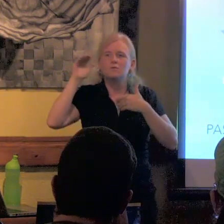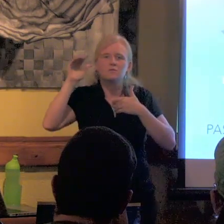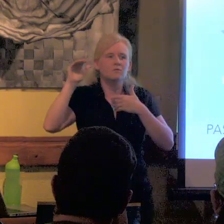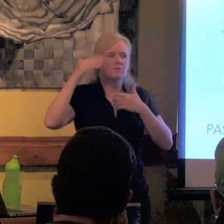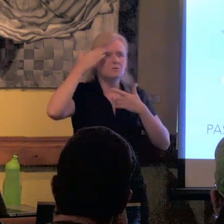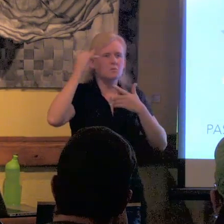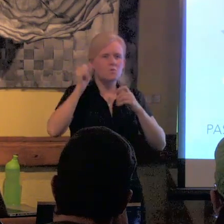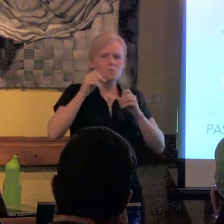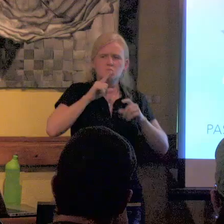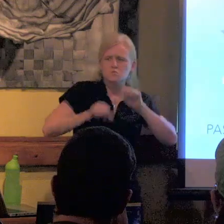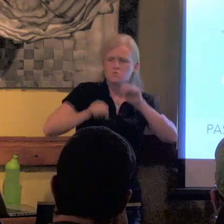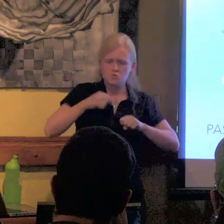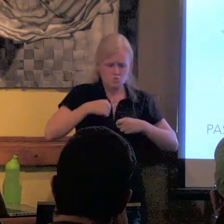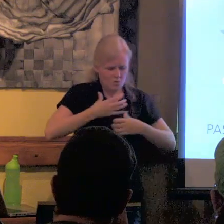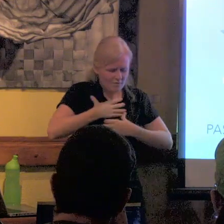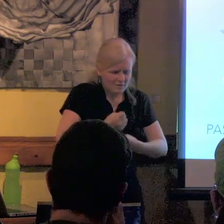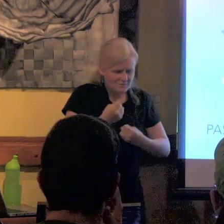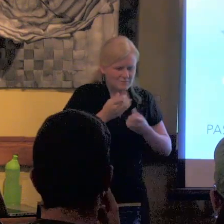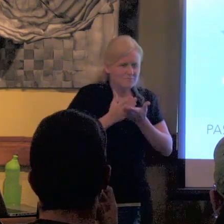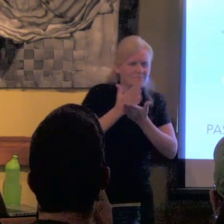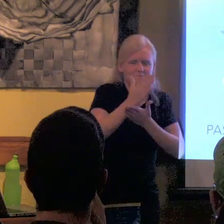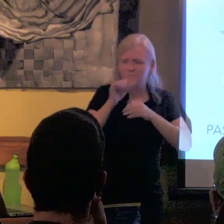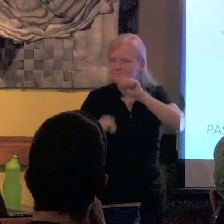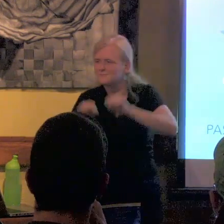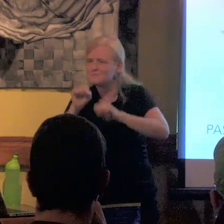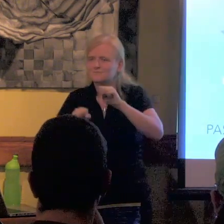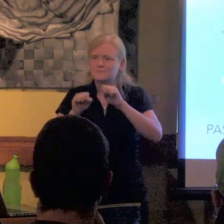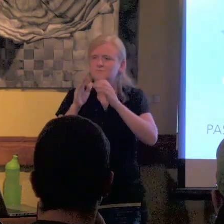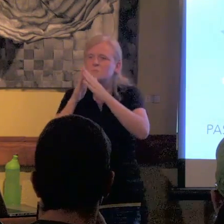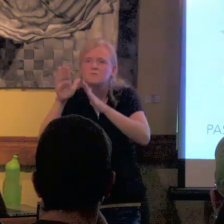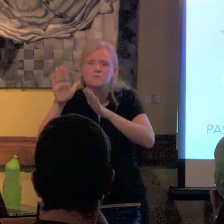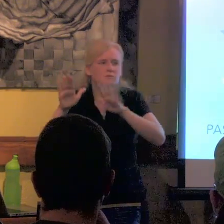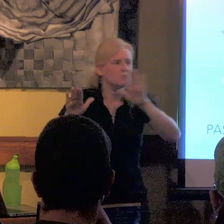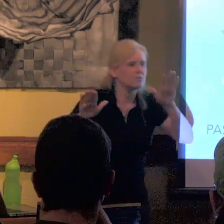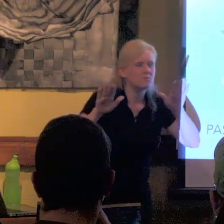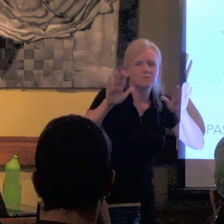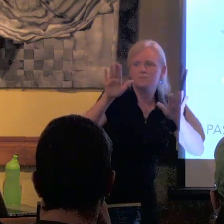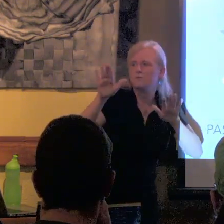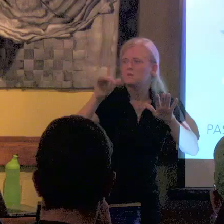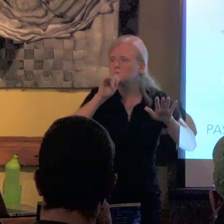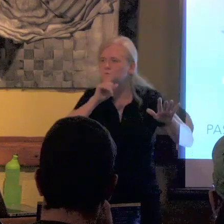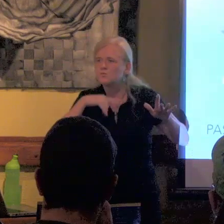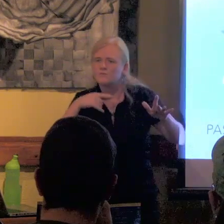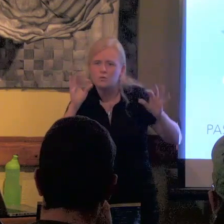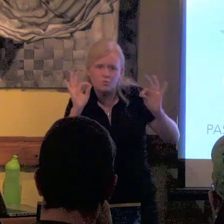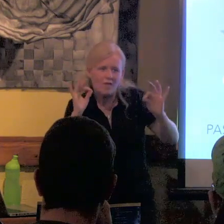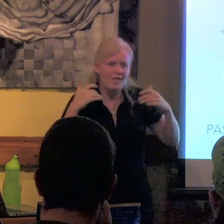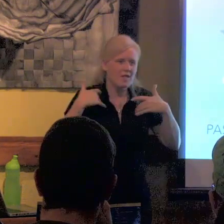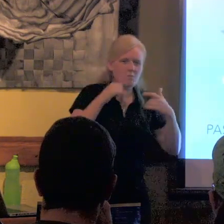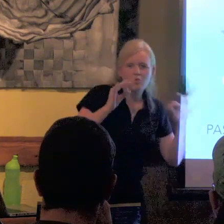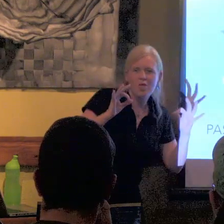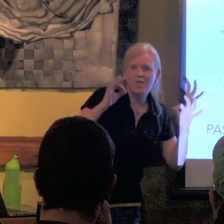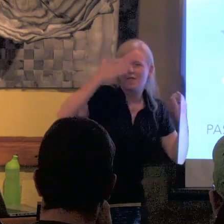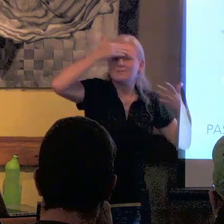pour aller à la toilette pendant une réunion, n'est pas sûre, à quelque part, n'a pas cette confiance en elle nécessaire pour pouvoir intervenir dans